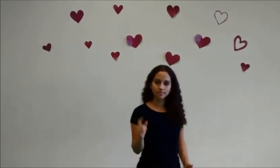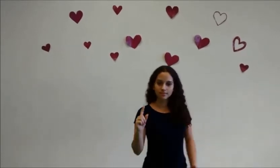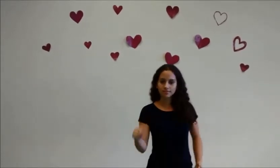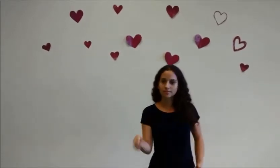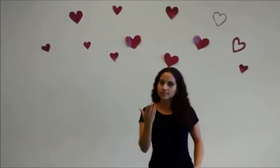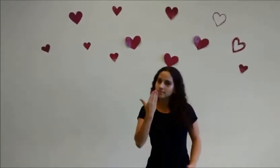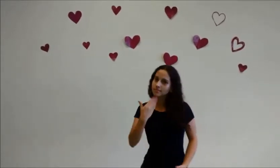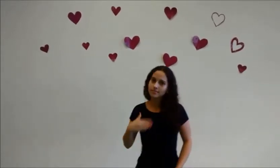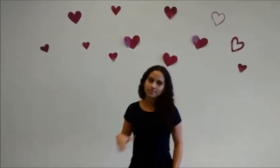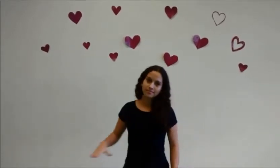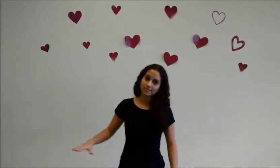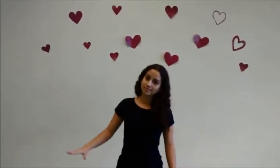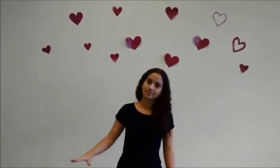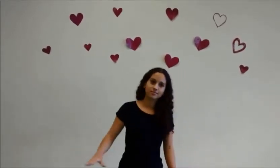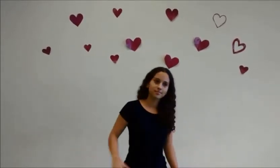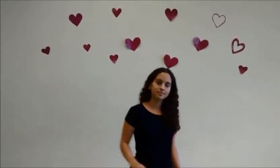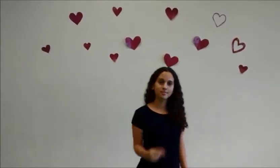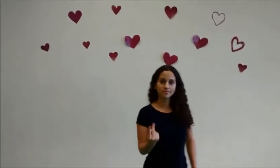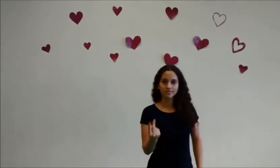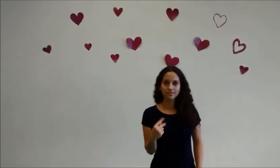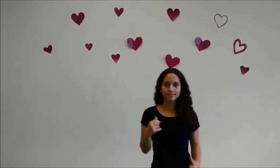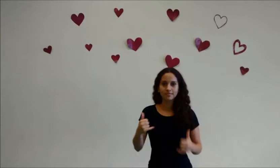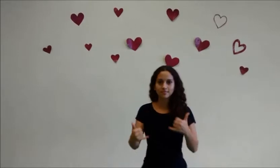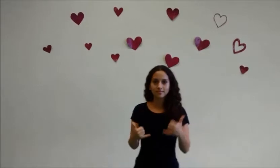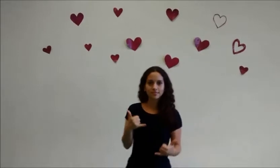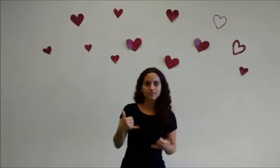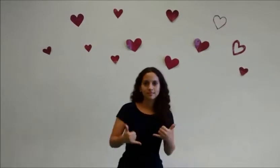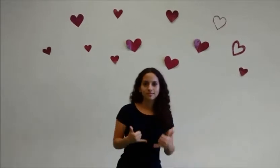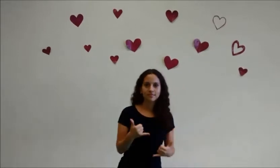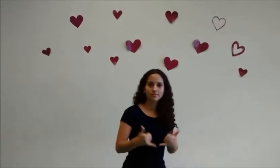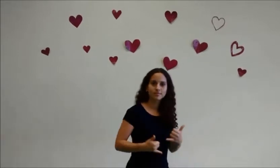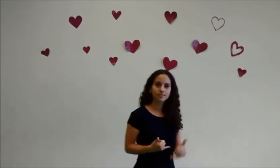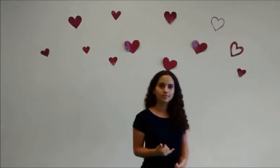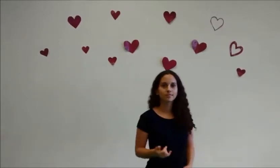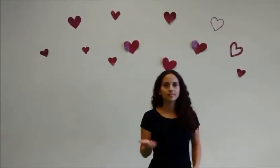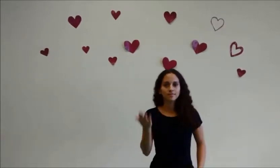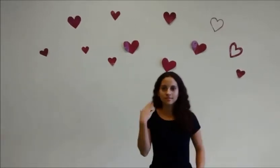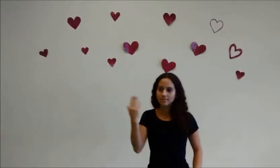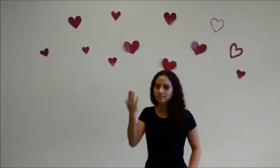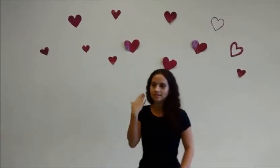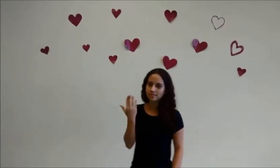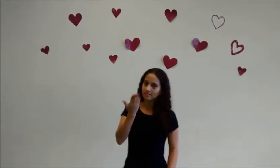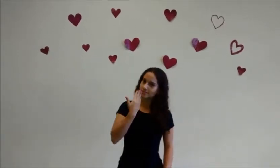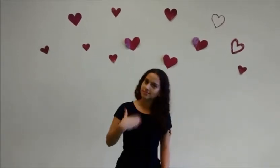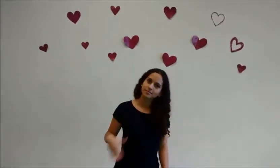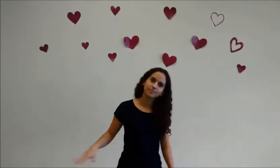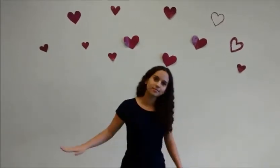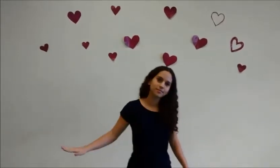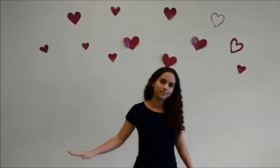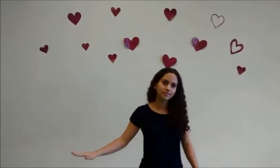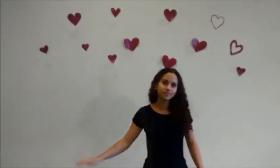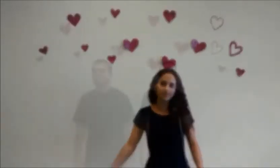de ser criança. A gente brincar na nossa velha infância.